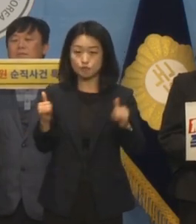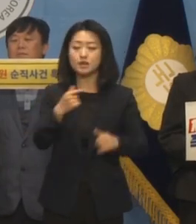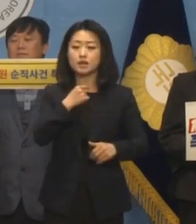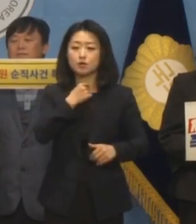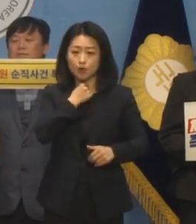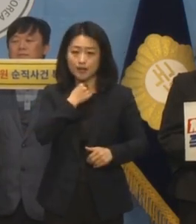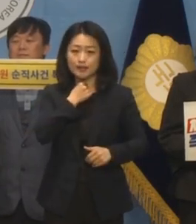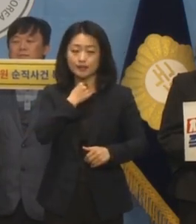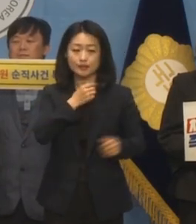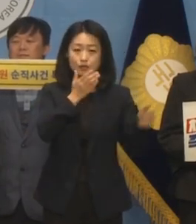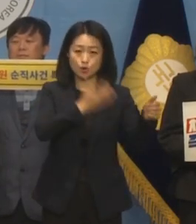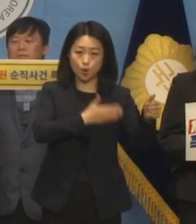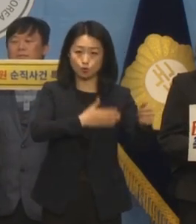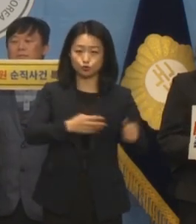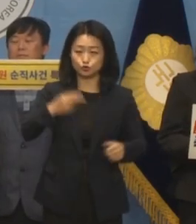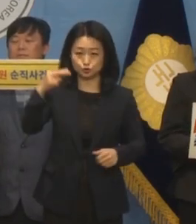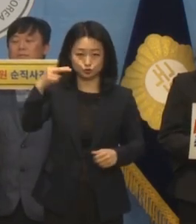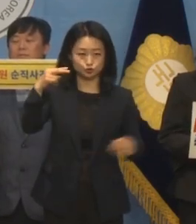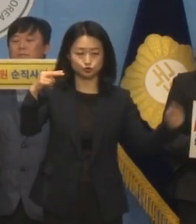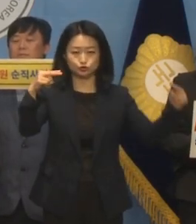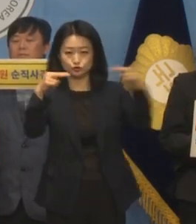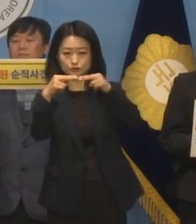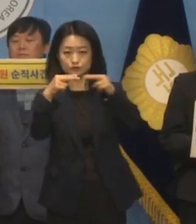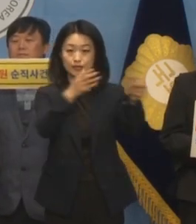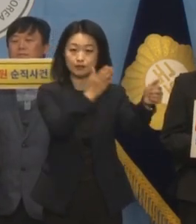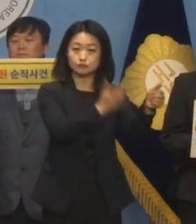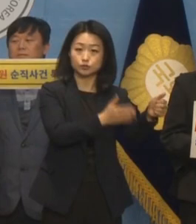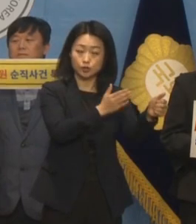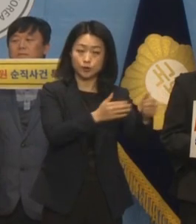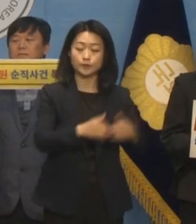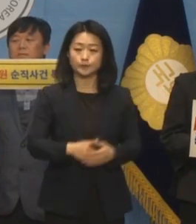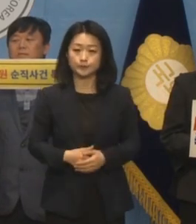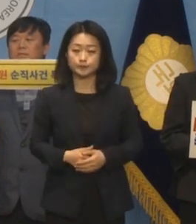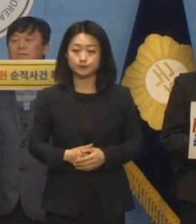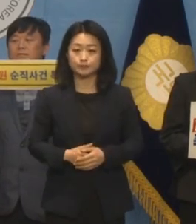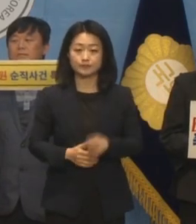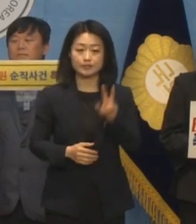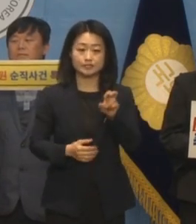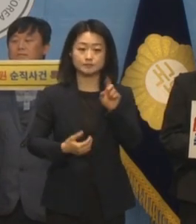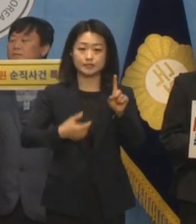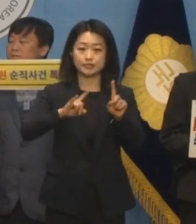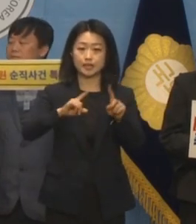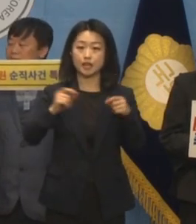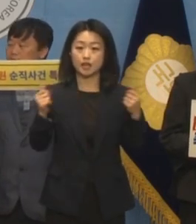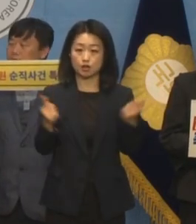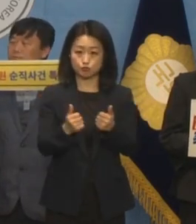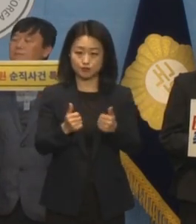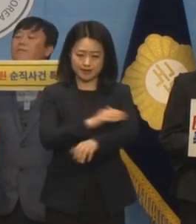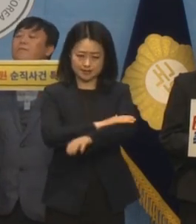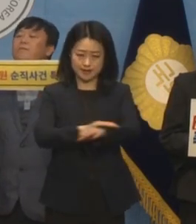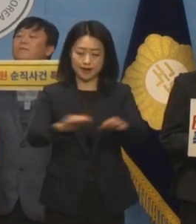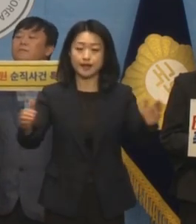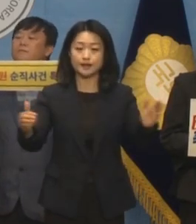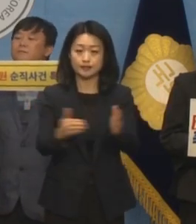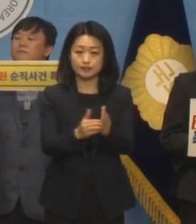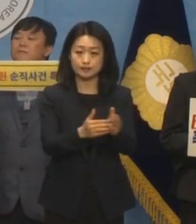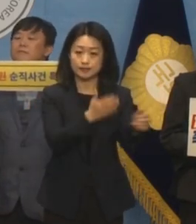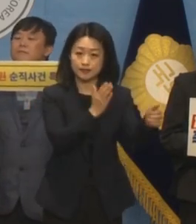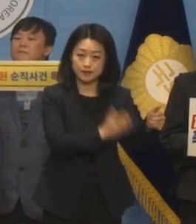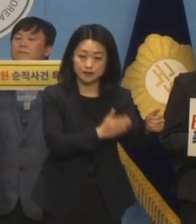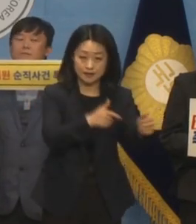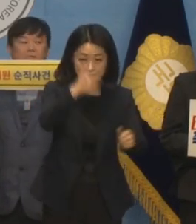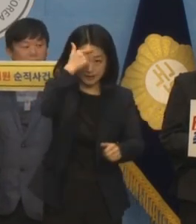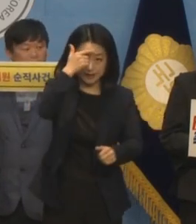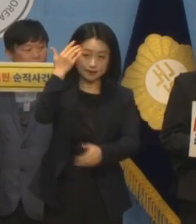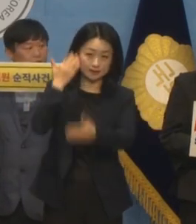눈높이입니다. 21대 국회가 마지막 유종의 미를 거두시기를 간곡히 부탁드리며 옛